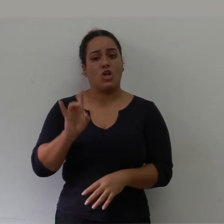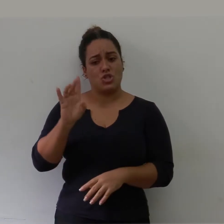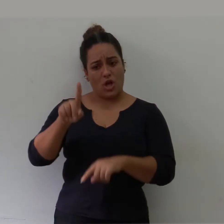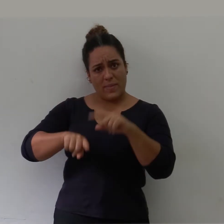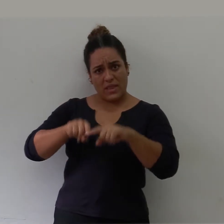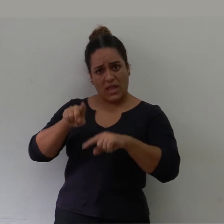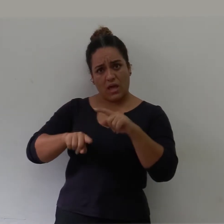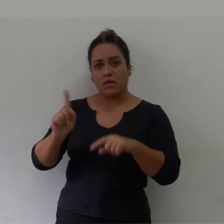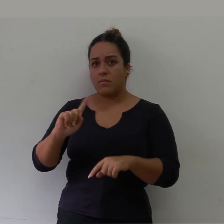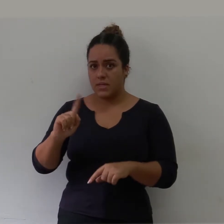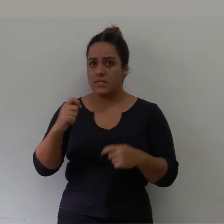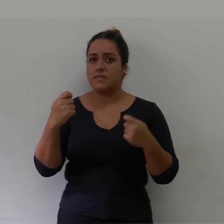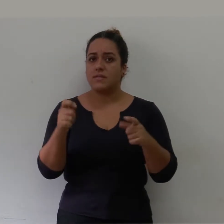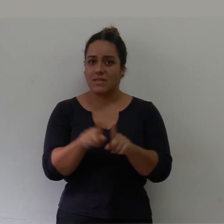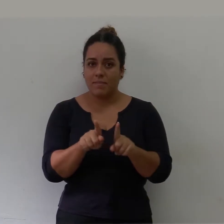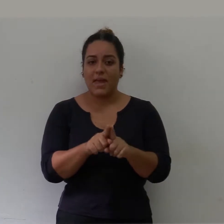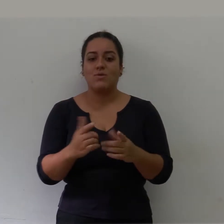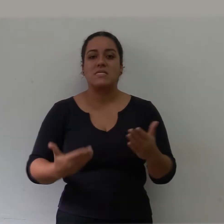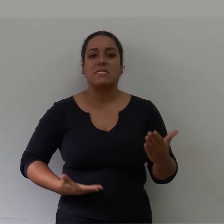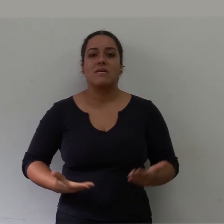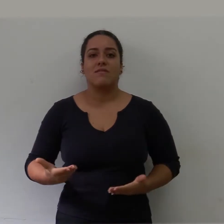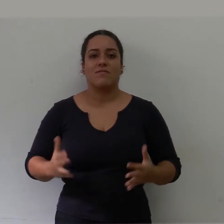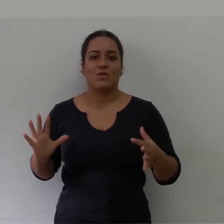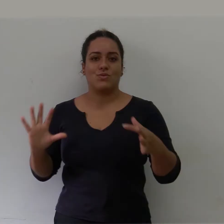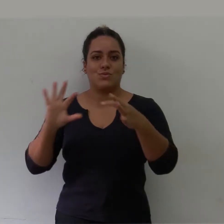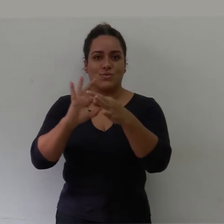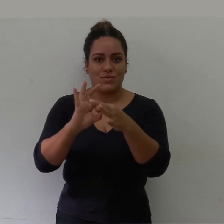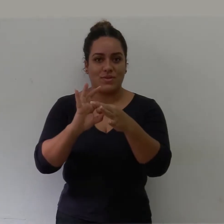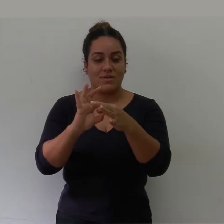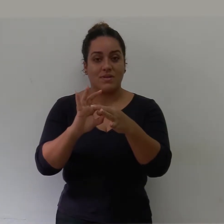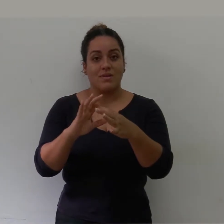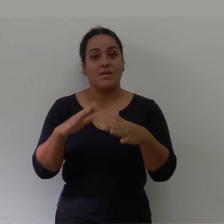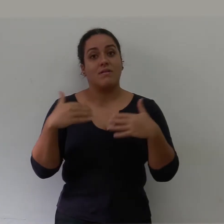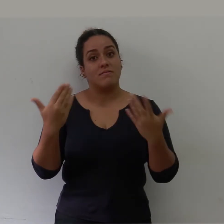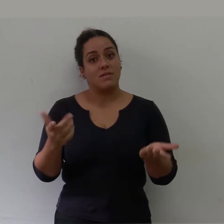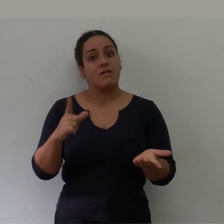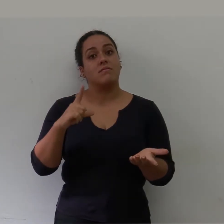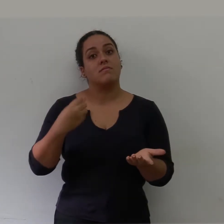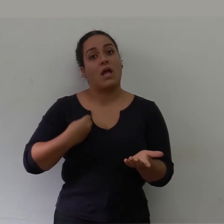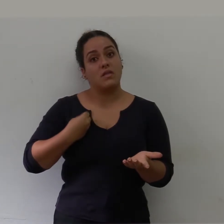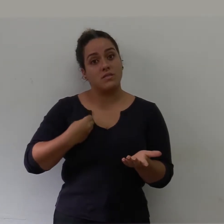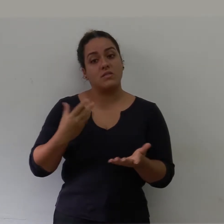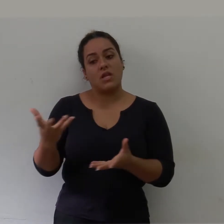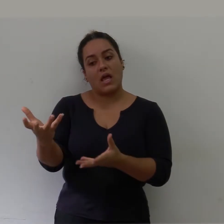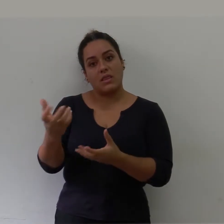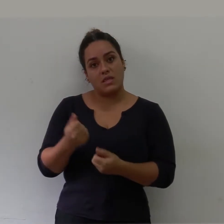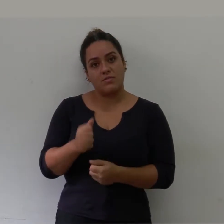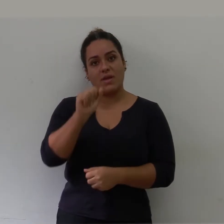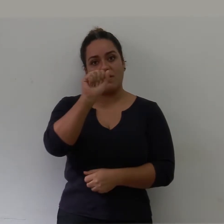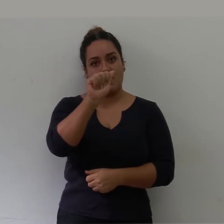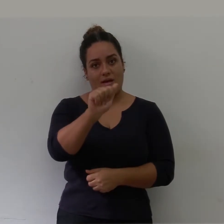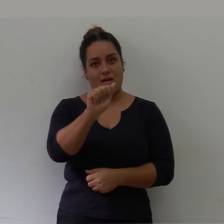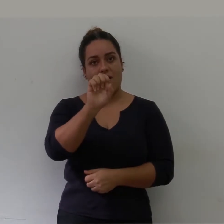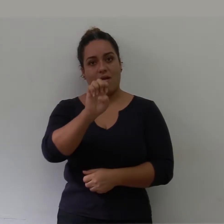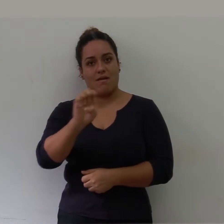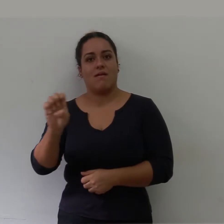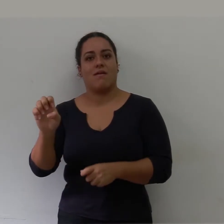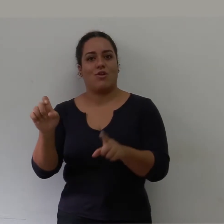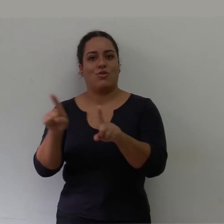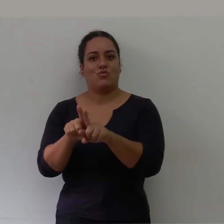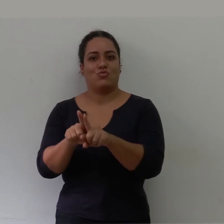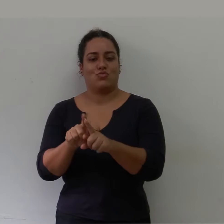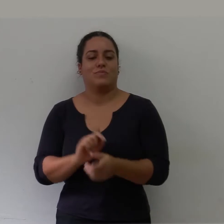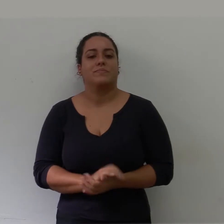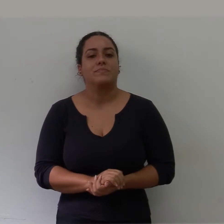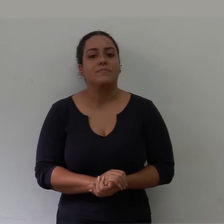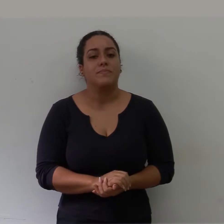recurso, eu preciso do recurso e do serviço. Então, existe o atendimento educacional especializado. Foi